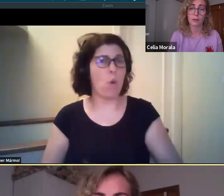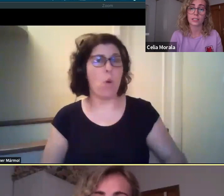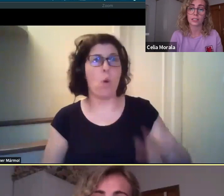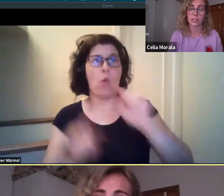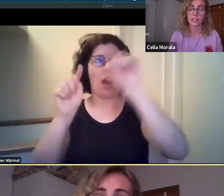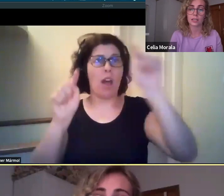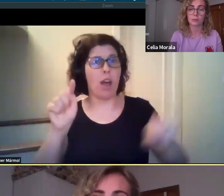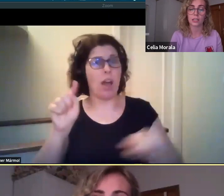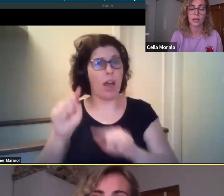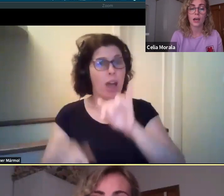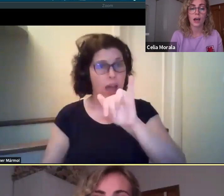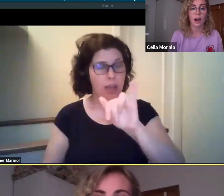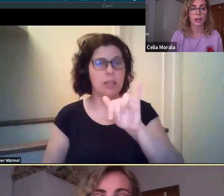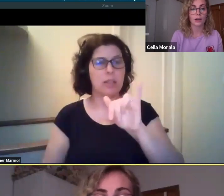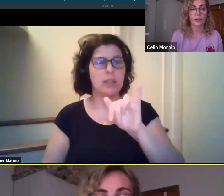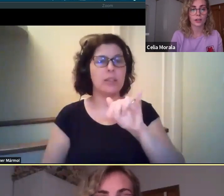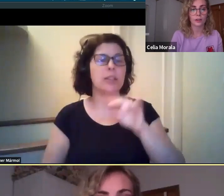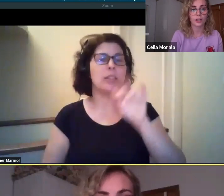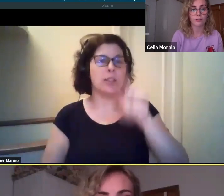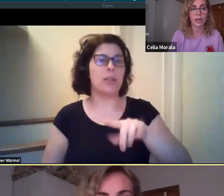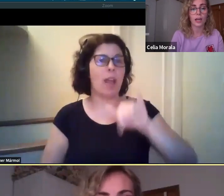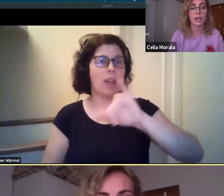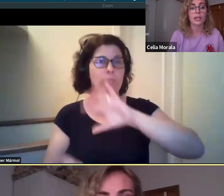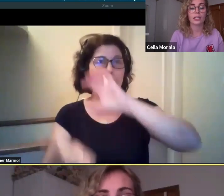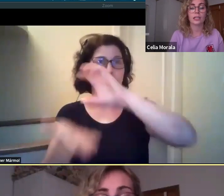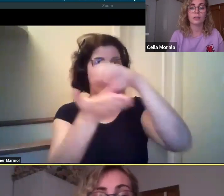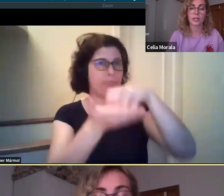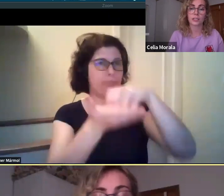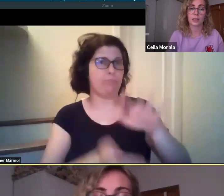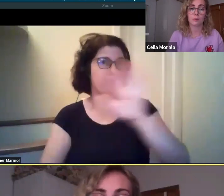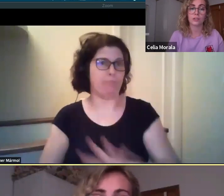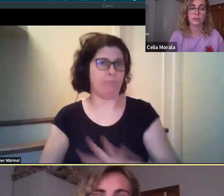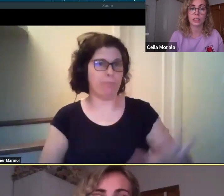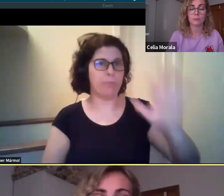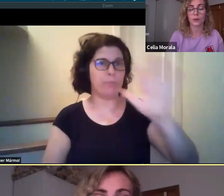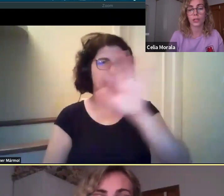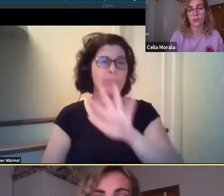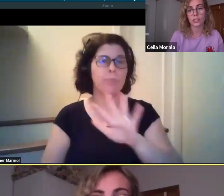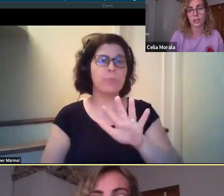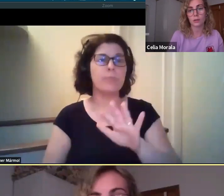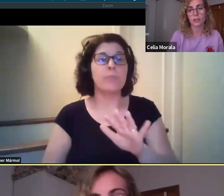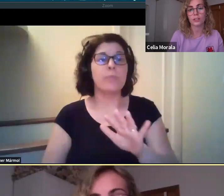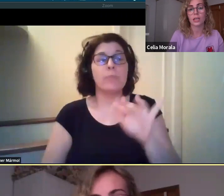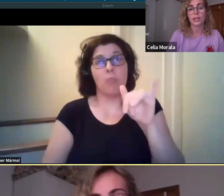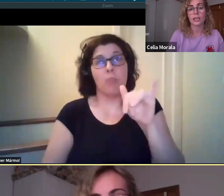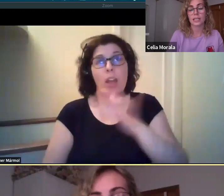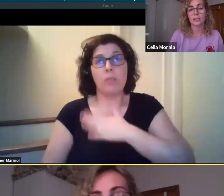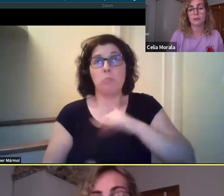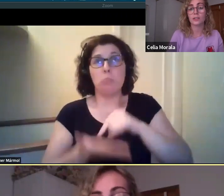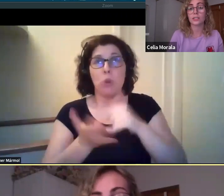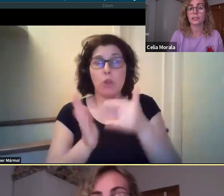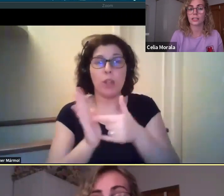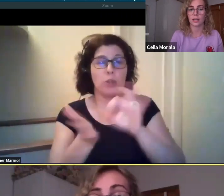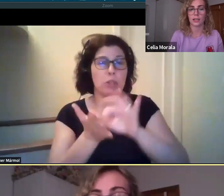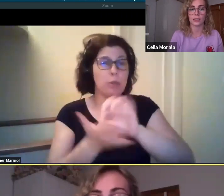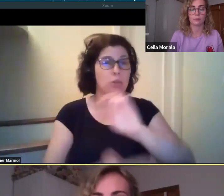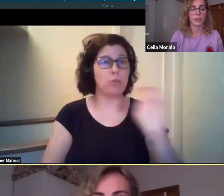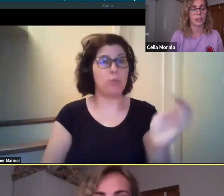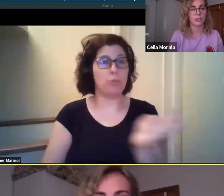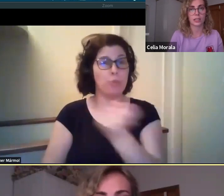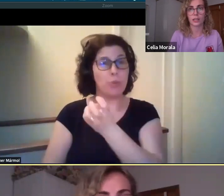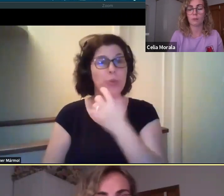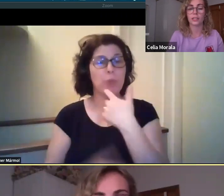de diversas sedes también a lo largo de esta geografía, y presentamos diferentes proyectos y servicios que están divididos en 3